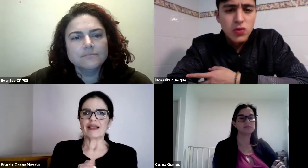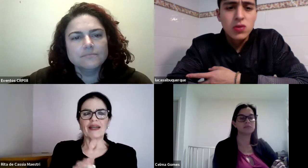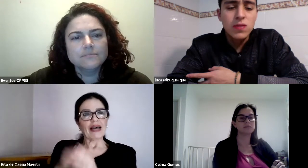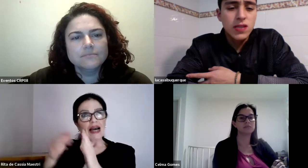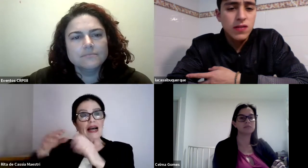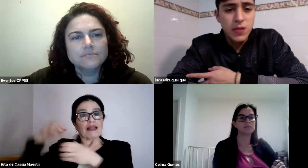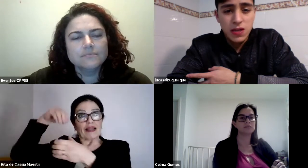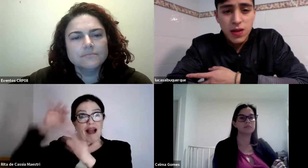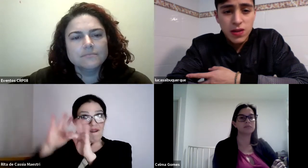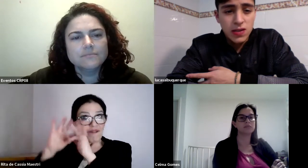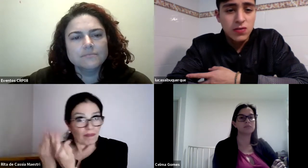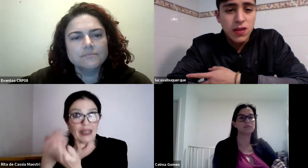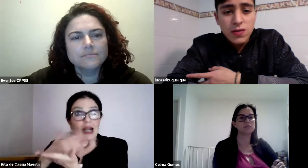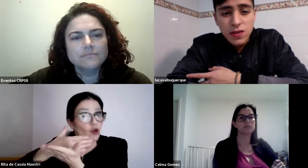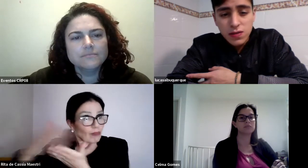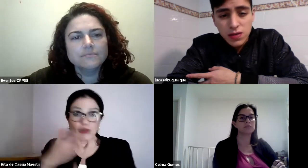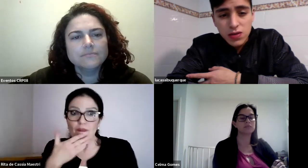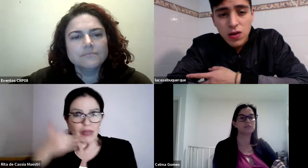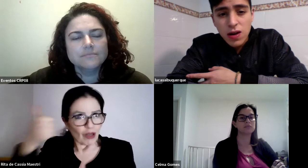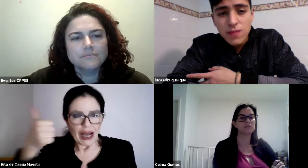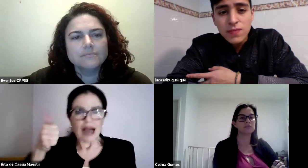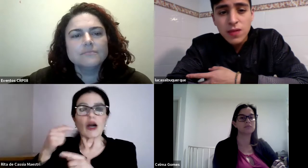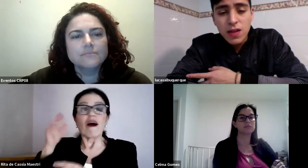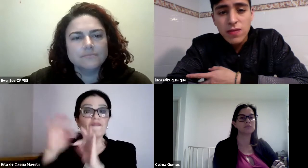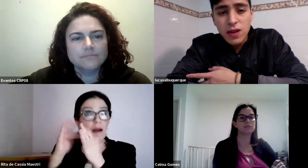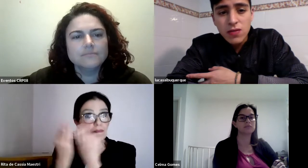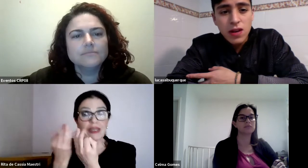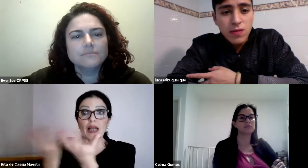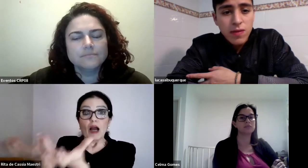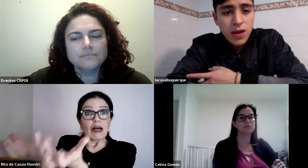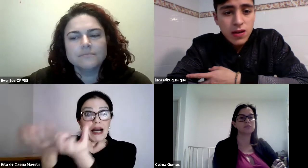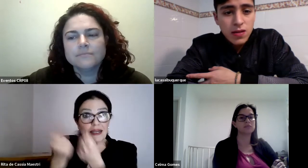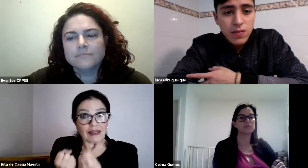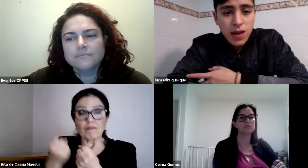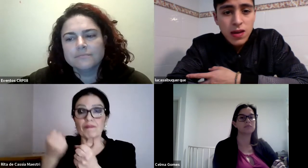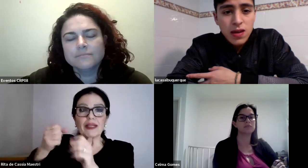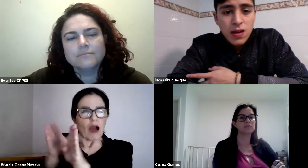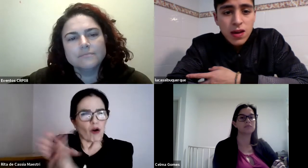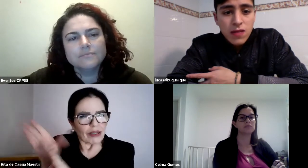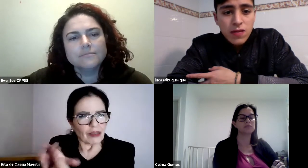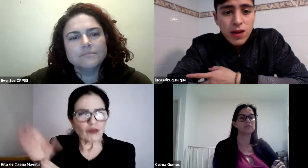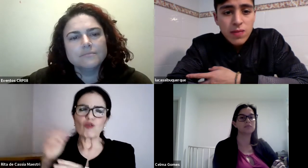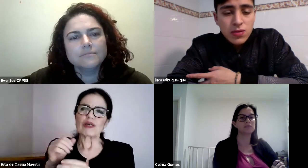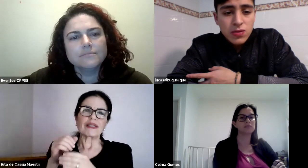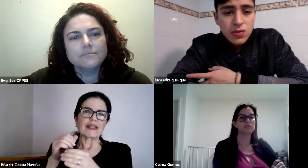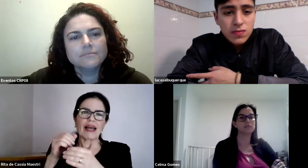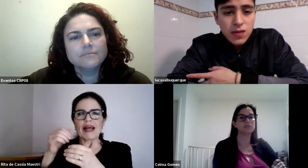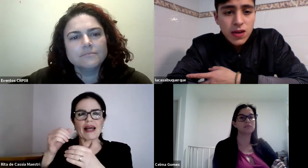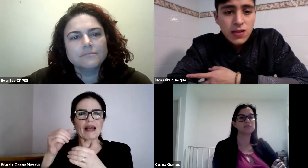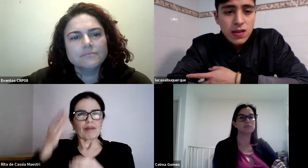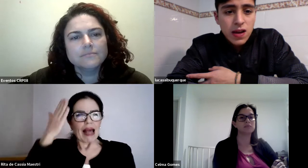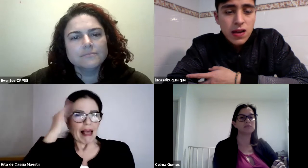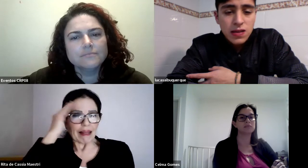o surdo começava a apresentar melhores resultados dentro da escola, a família notava uma melhora também, a família passou